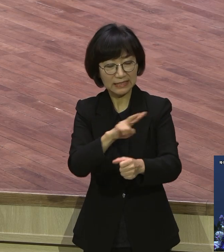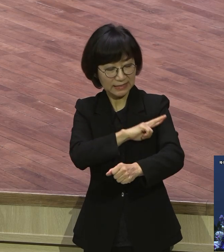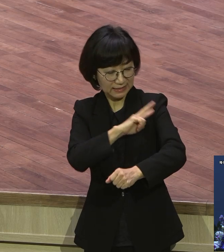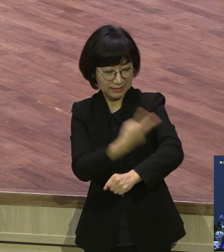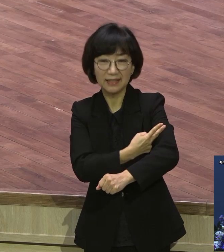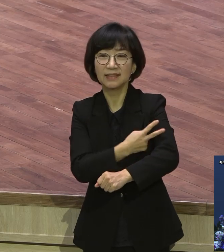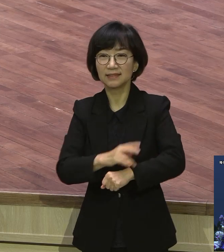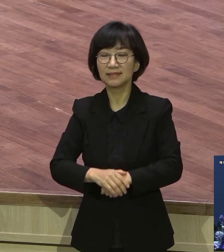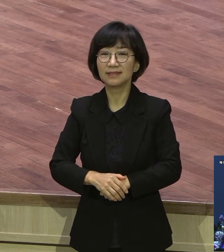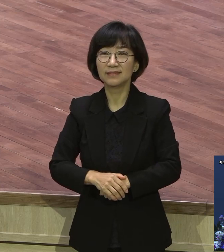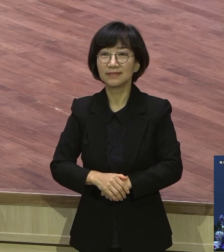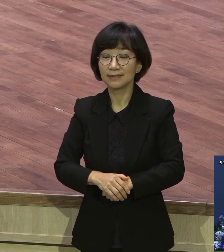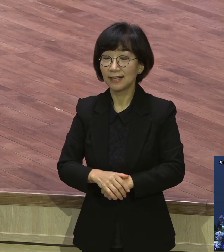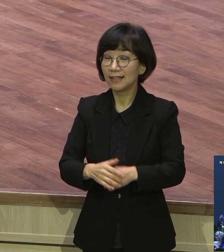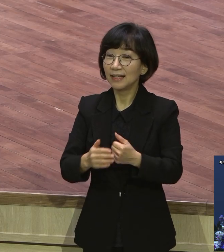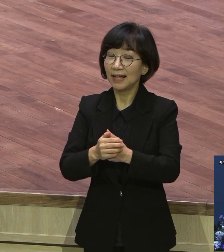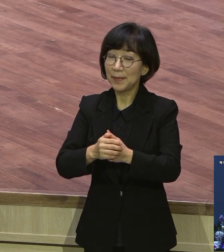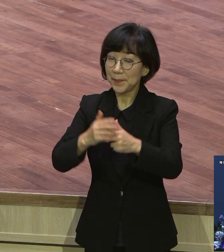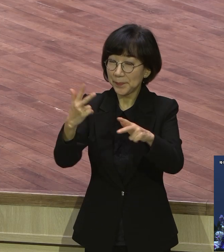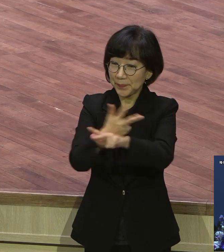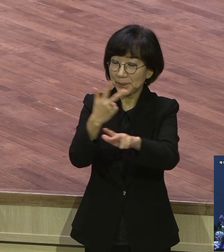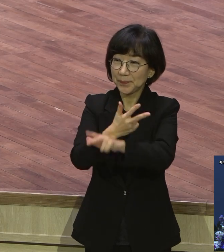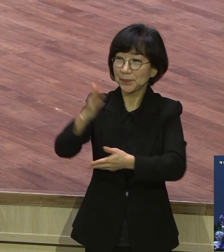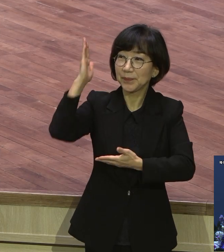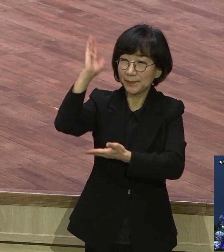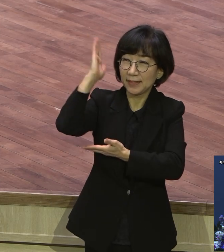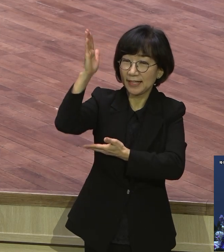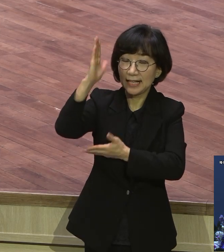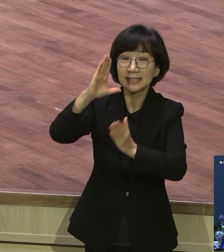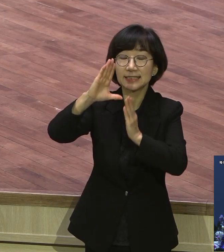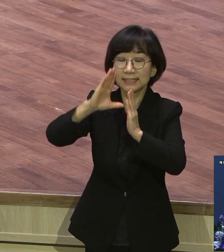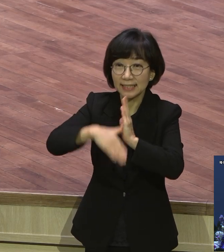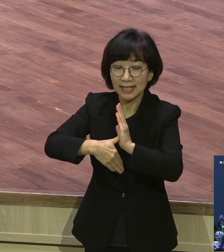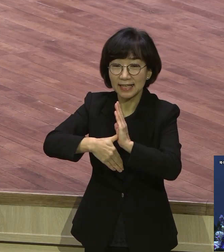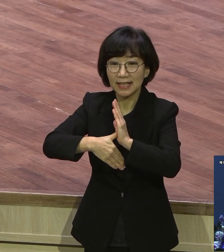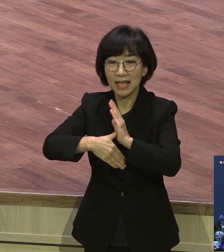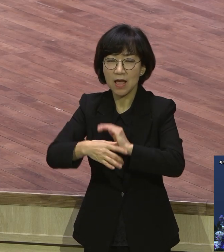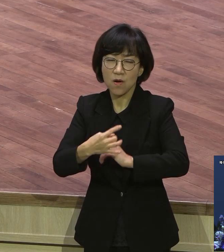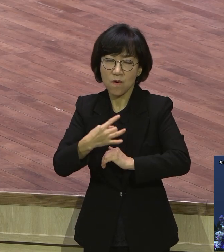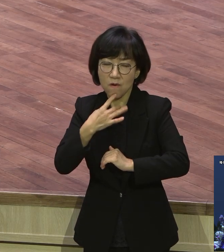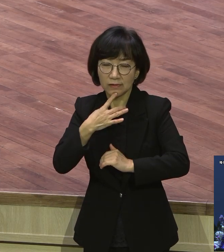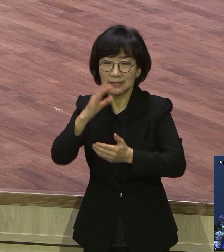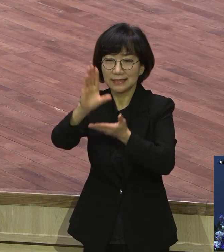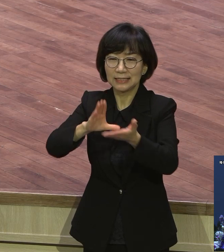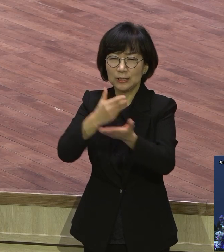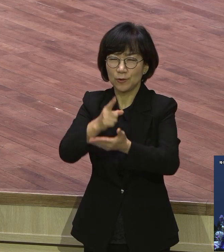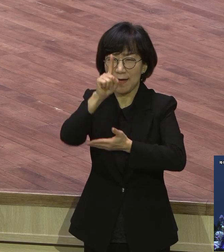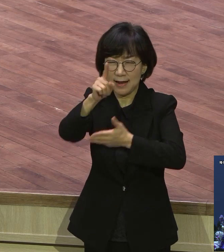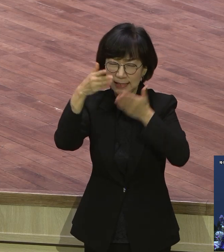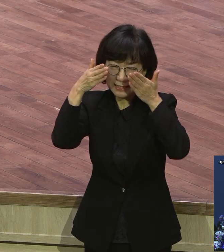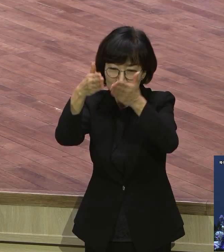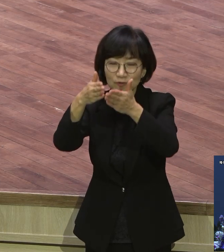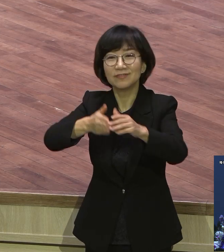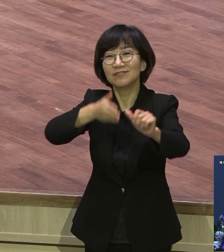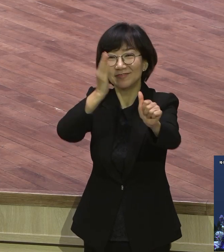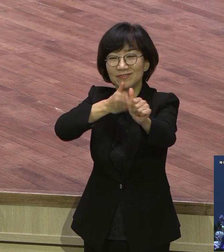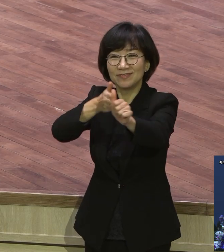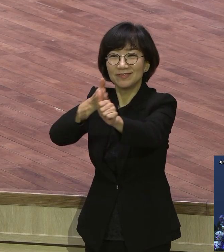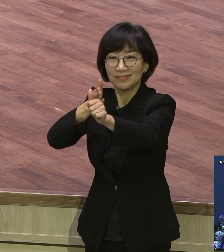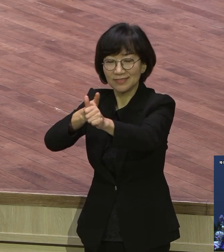선포되는 강단의 말씀을 통해서 오직 그리스도 되시기 바랍니다 그리고 그렇게